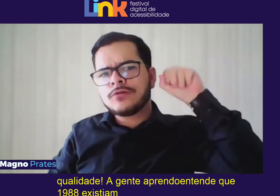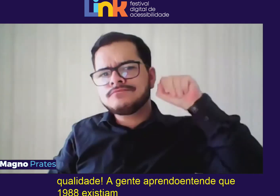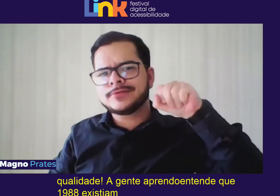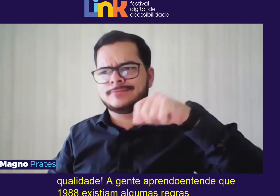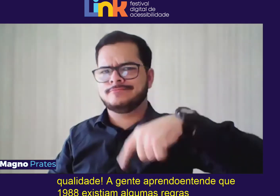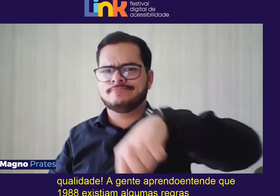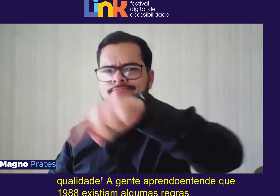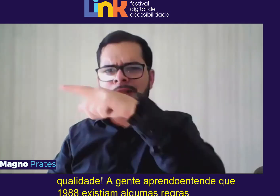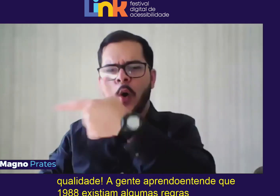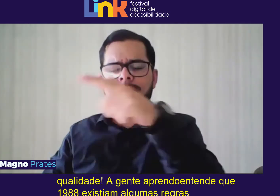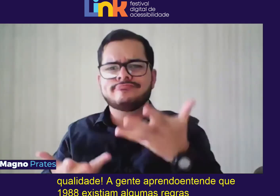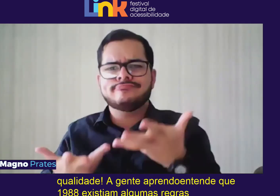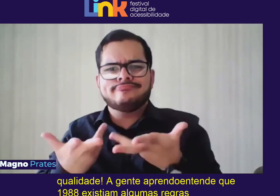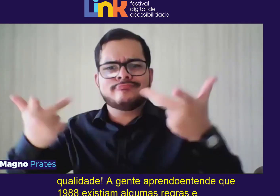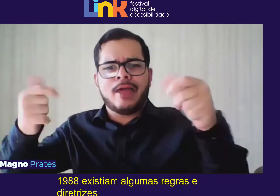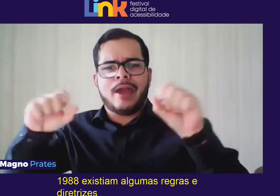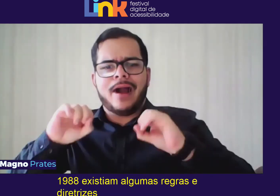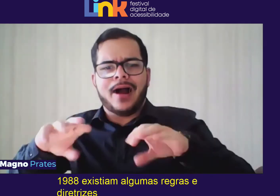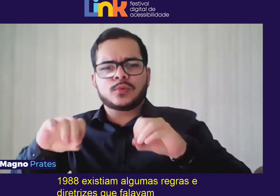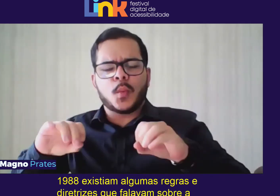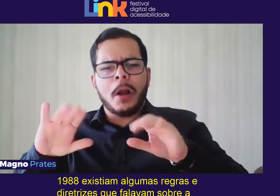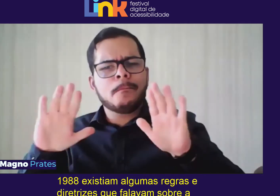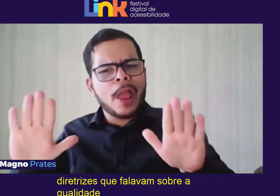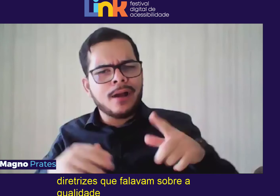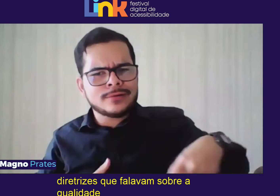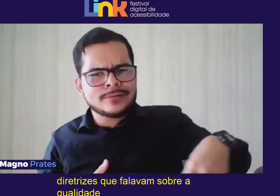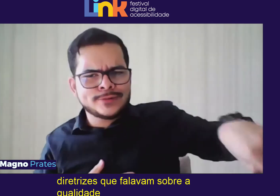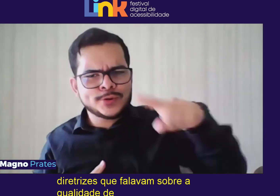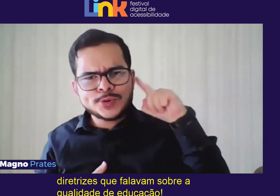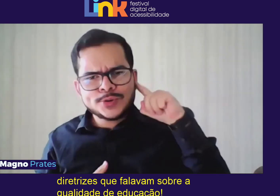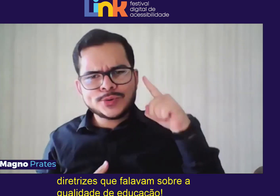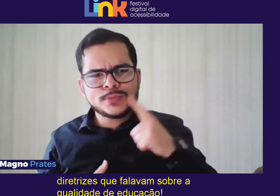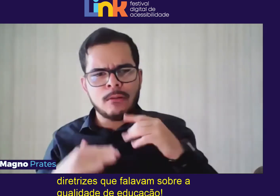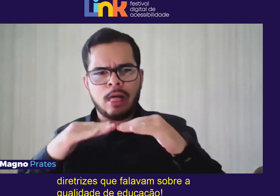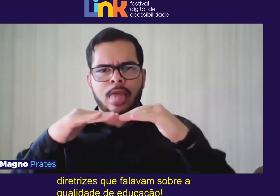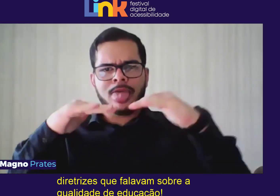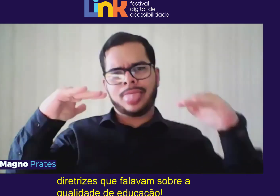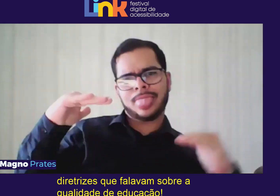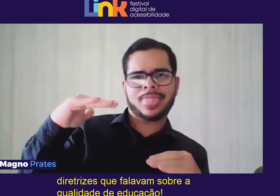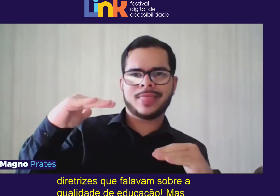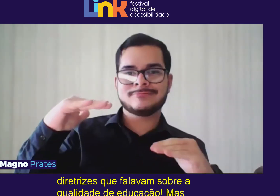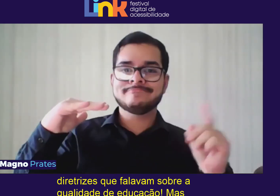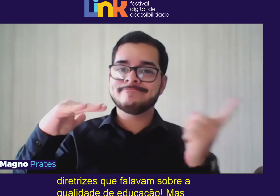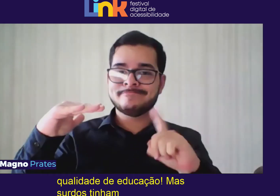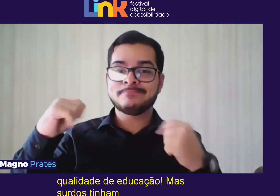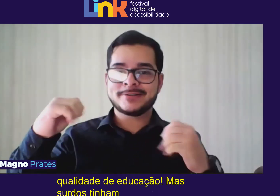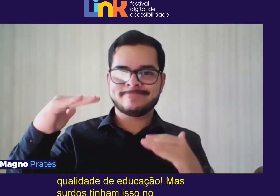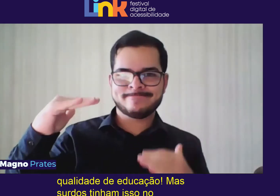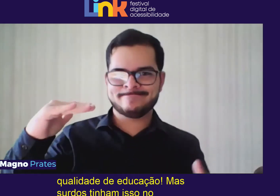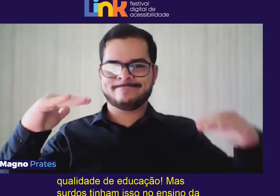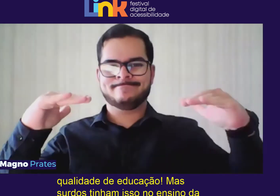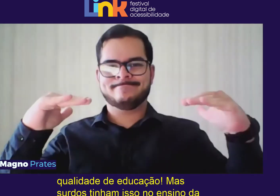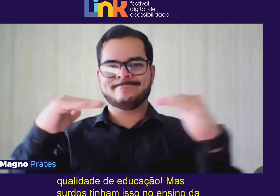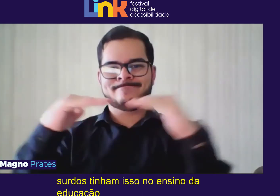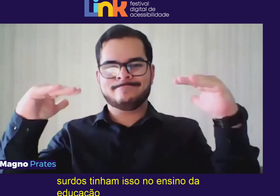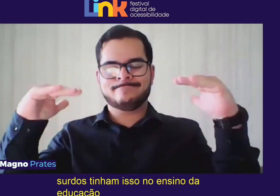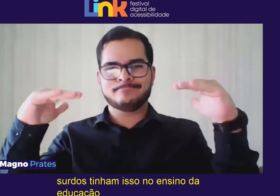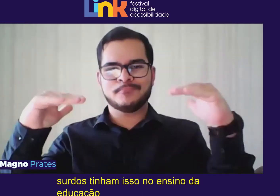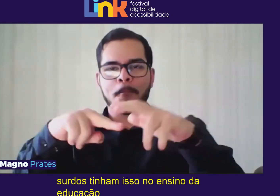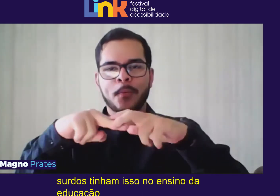qualidade de educação. Mas os surdos tinham isso no ensino da educação para... os ouvintes tinham isso, mas no ensino da educação para surdos não